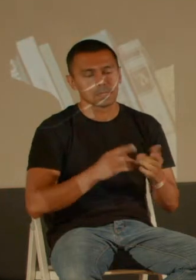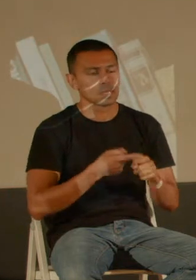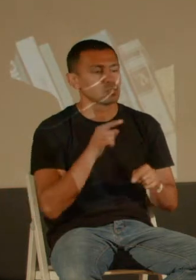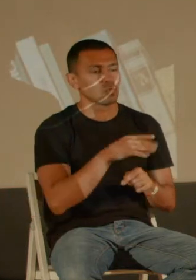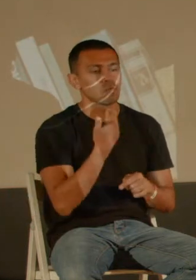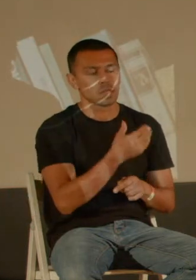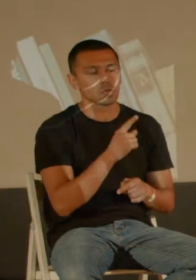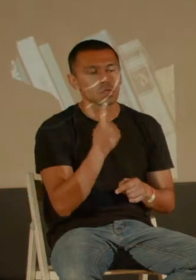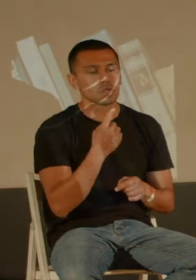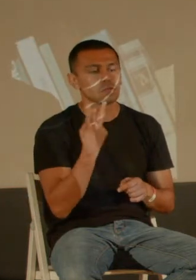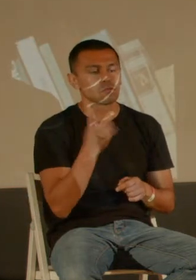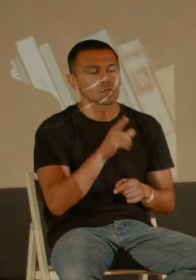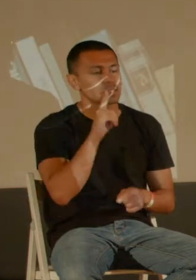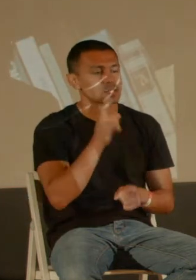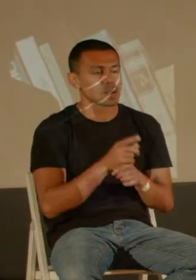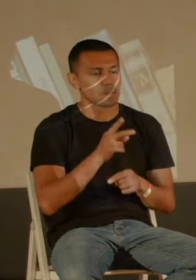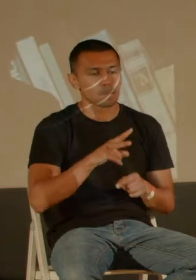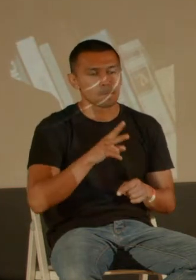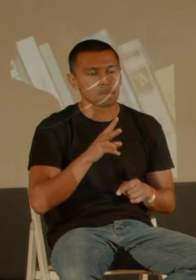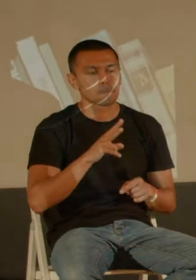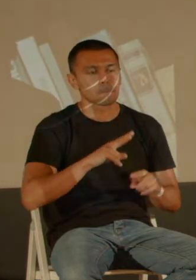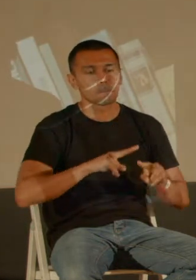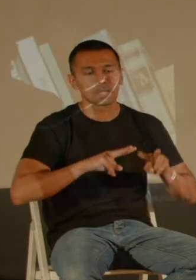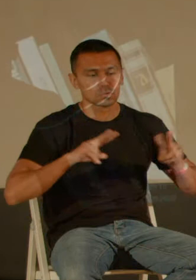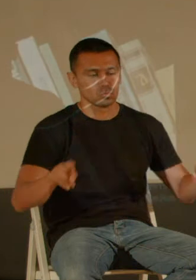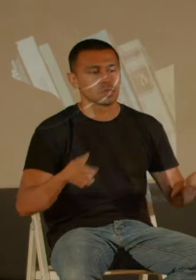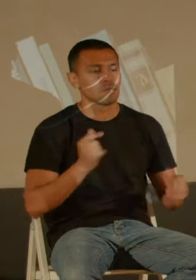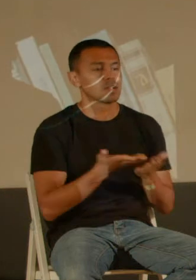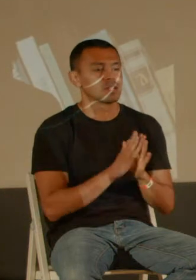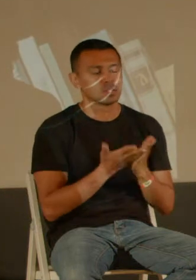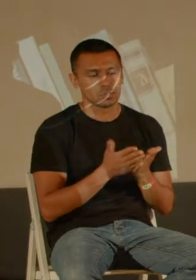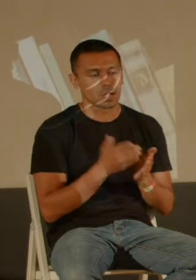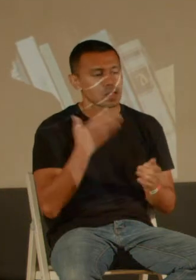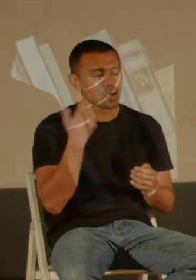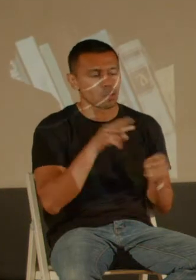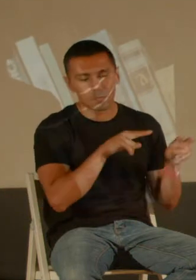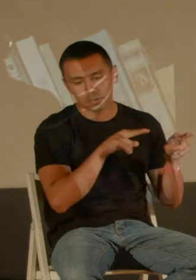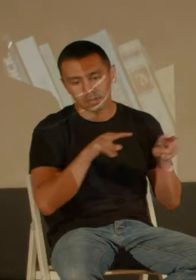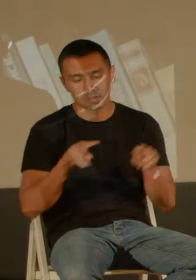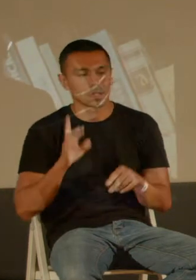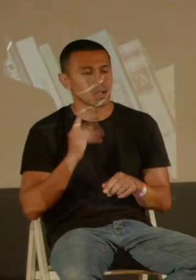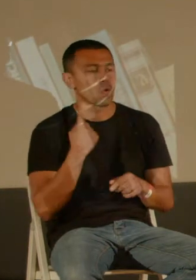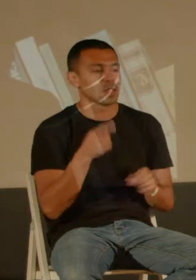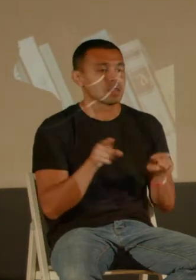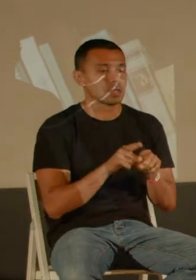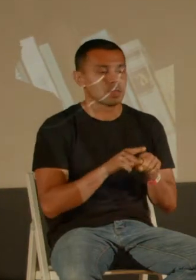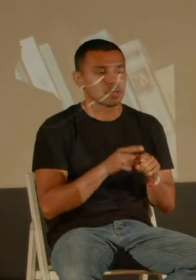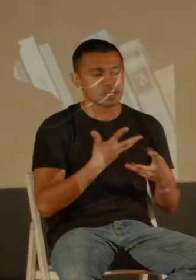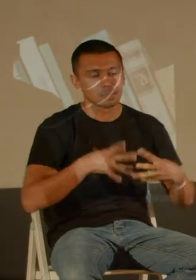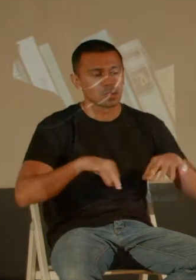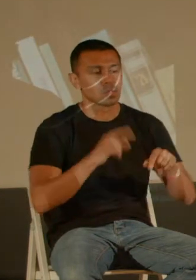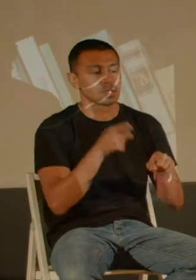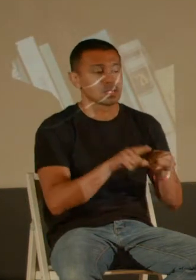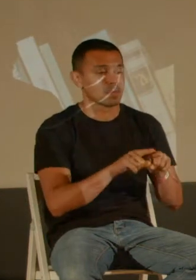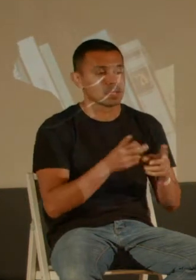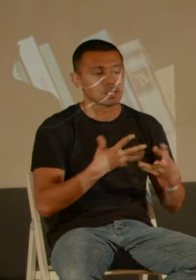це те, що вона одна з двох сестер-близнючок. І в книжці легко простежити, як одна і та сама сім'я, одна